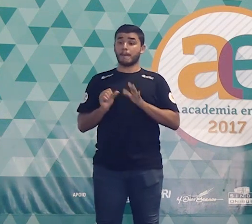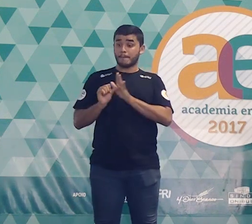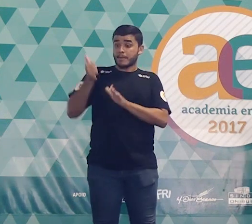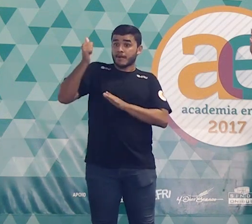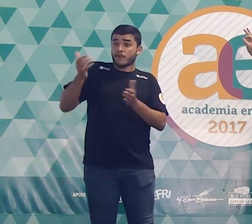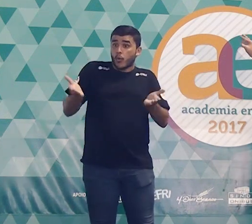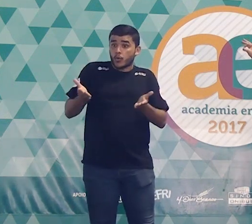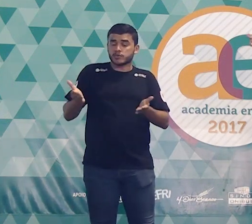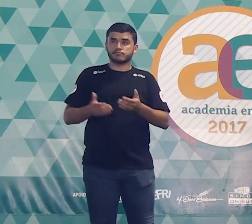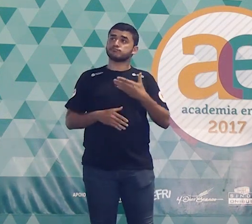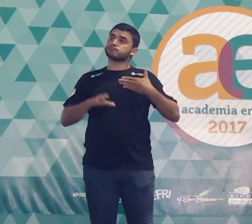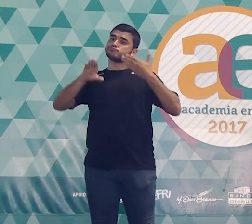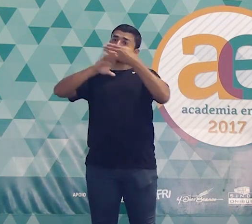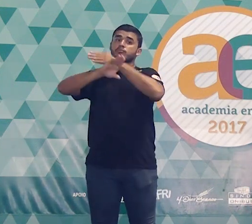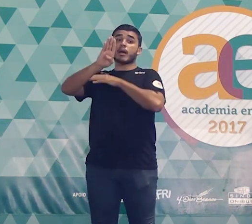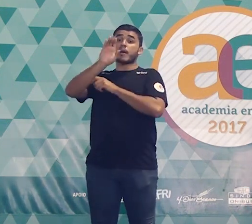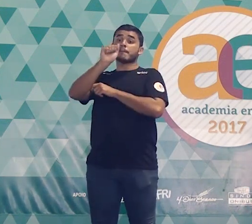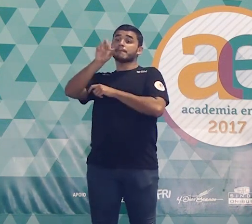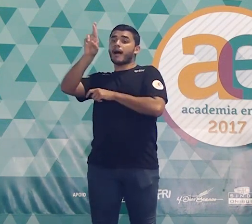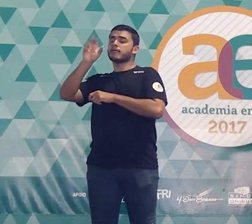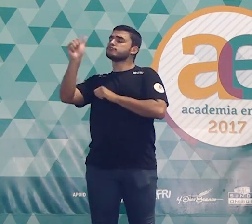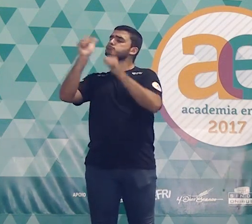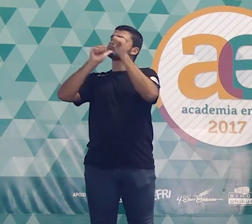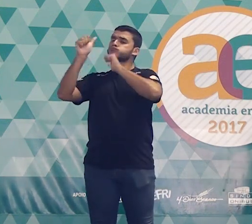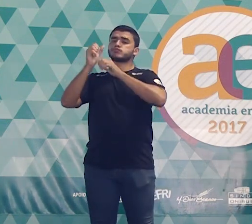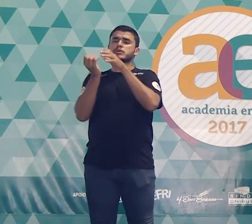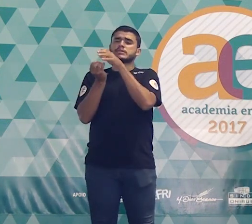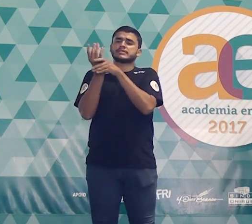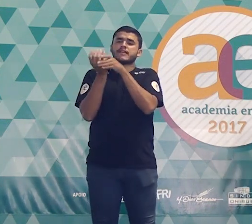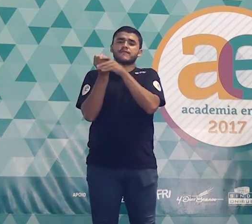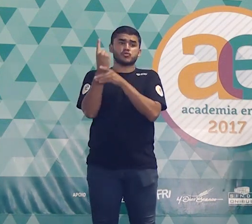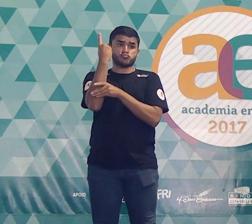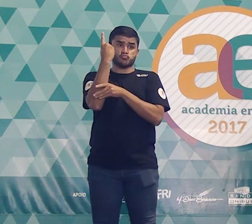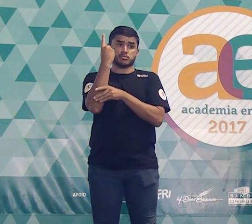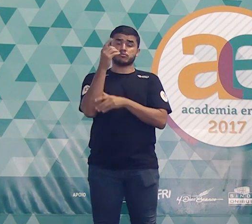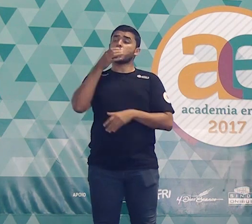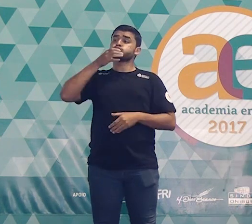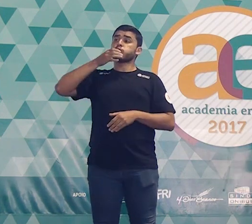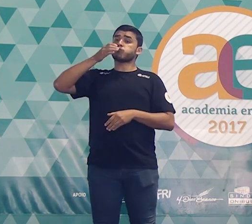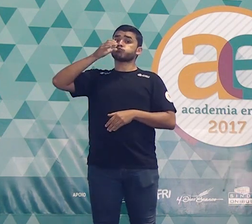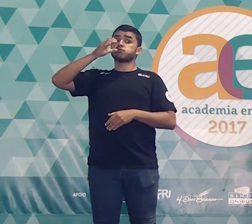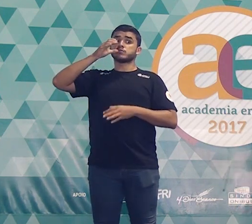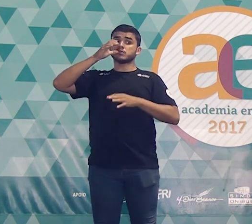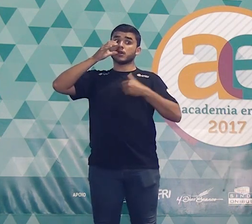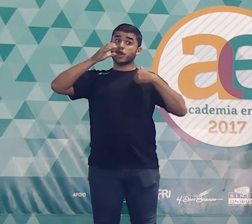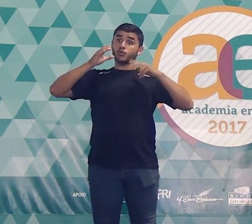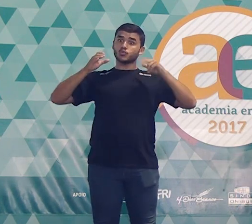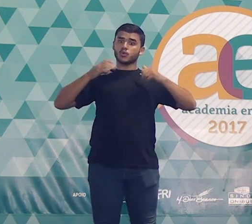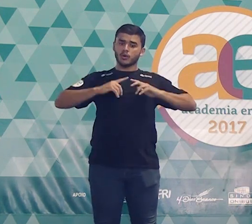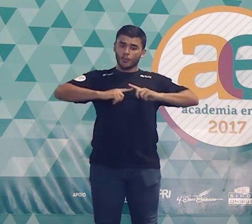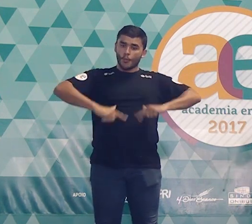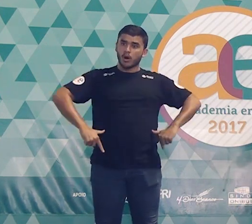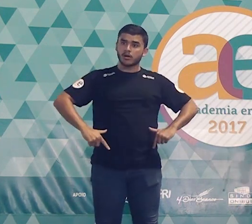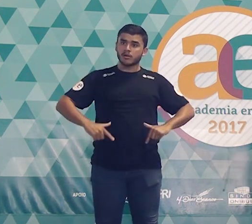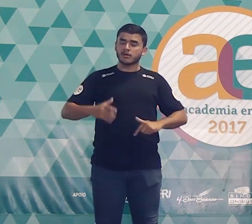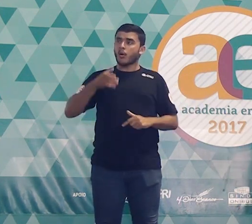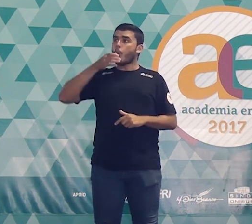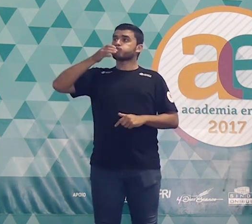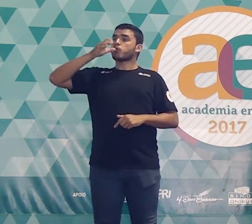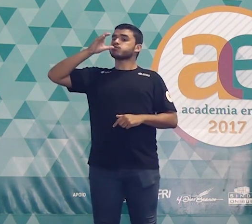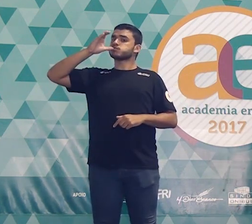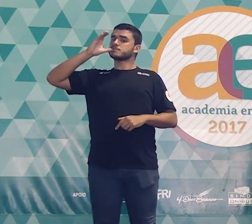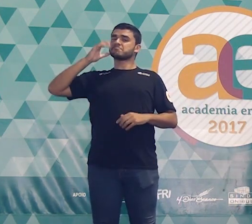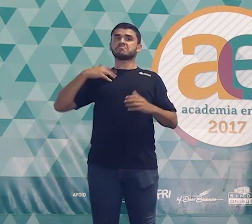hoje. Eu vou ali no barzinho e tomo uma cerveja. Gente, eu nunca bebi na vida. Eu vou estar bem depois que eu